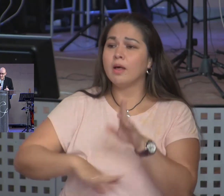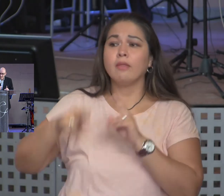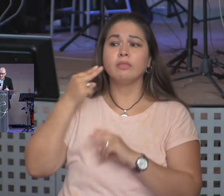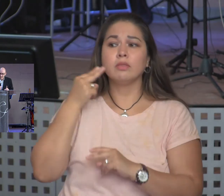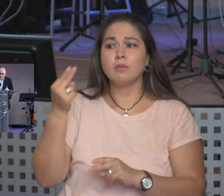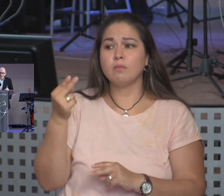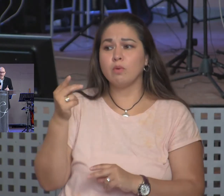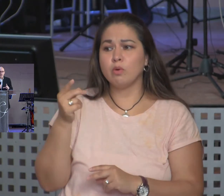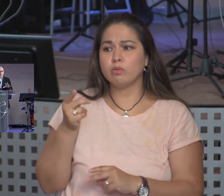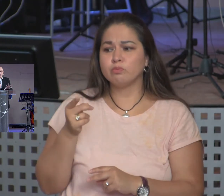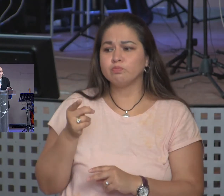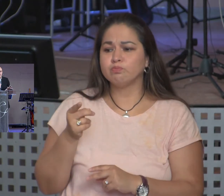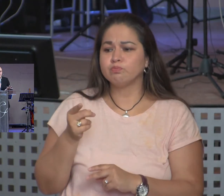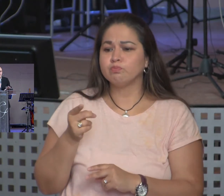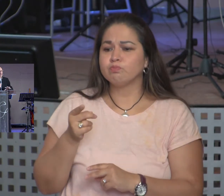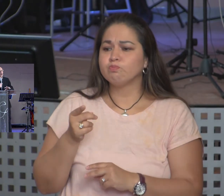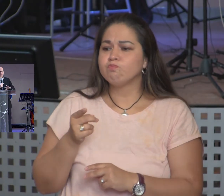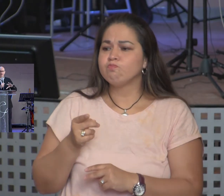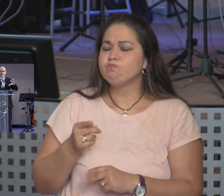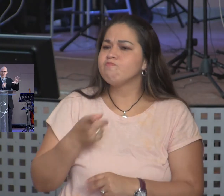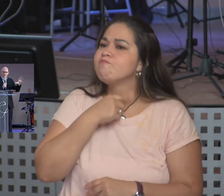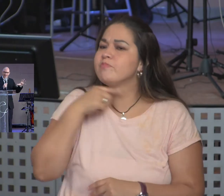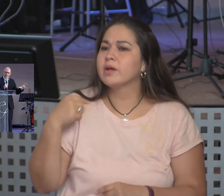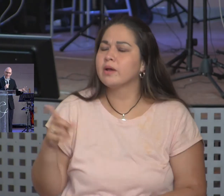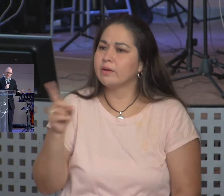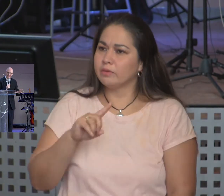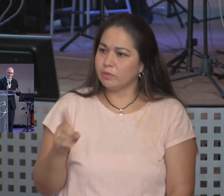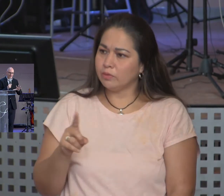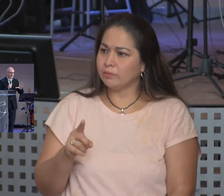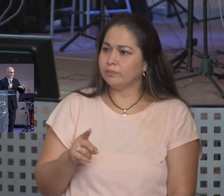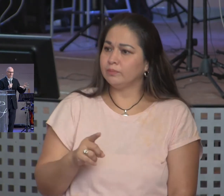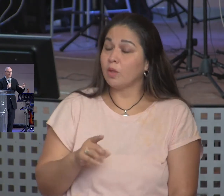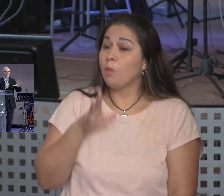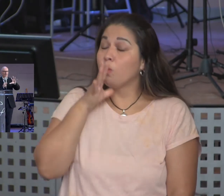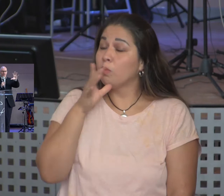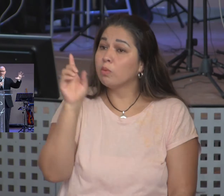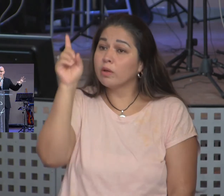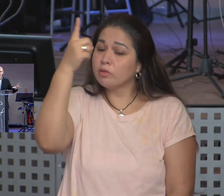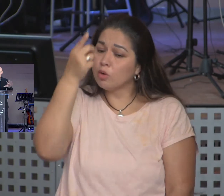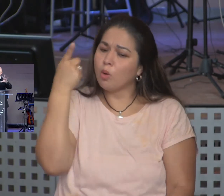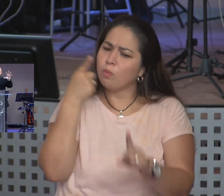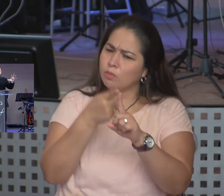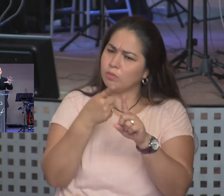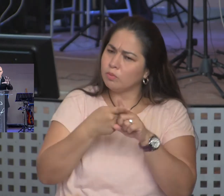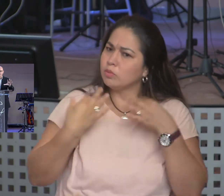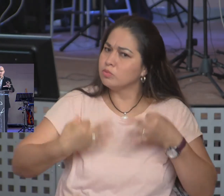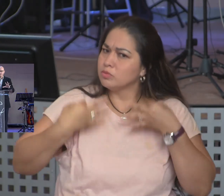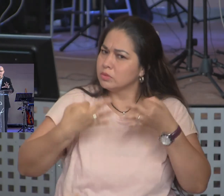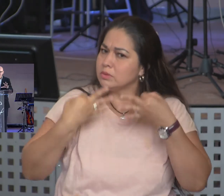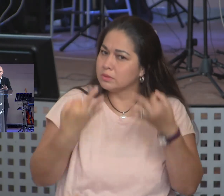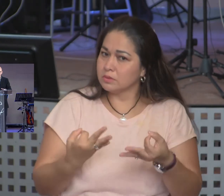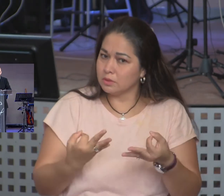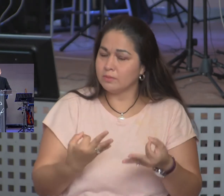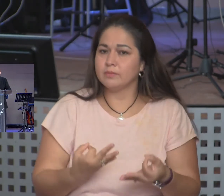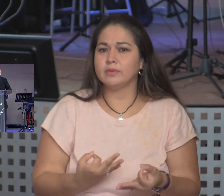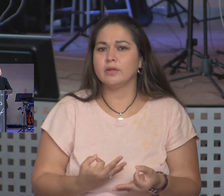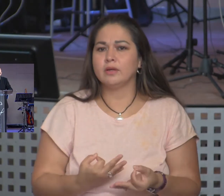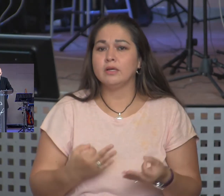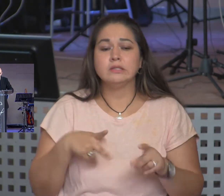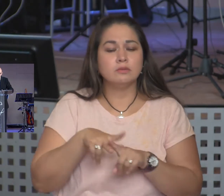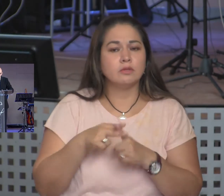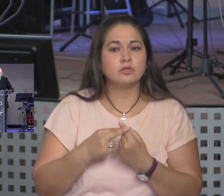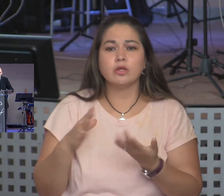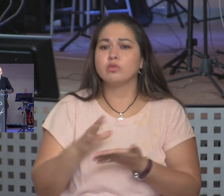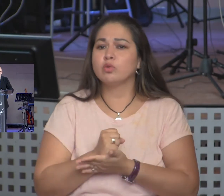pequéis. Decía, hay un propósito en todo lo que Dios hace. A veces la espectacularidad y todo nos complica la